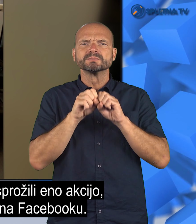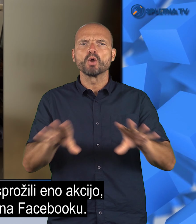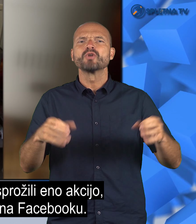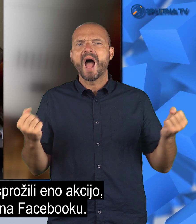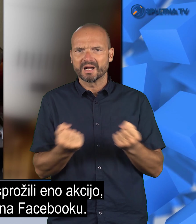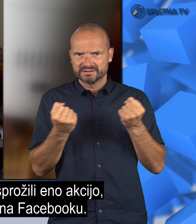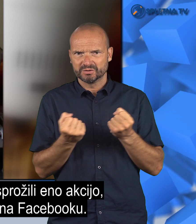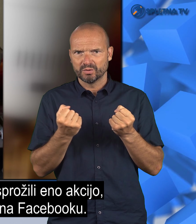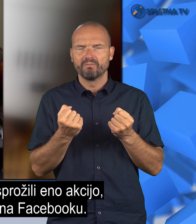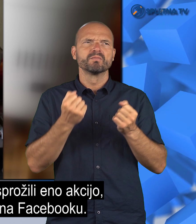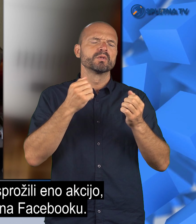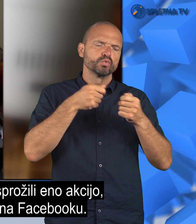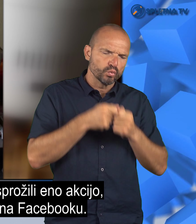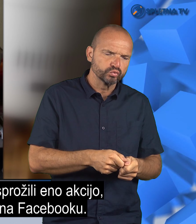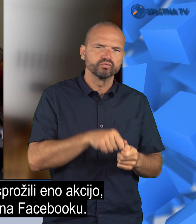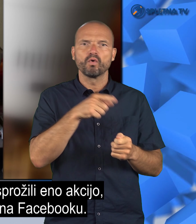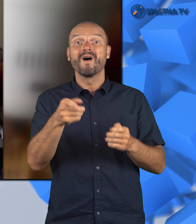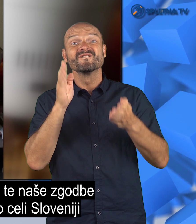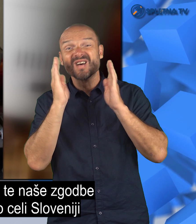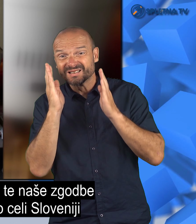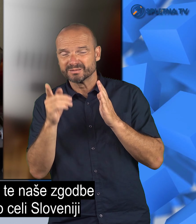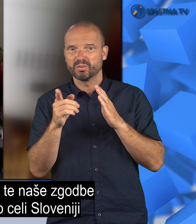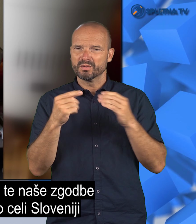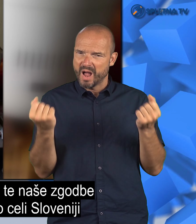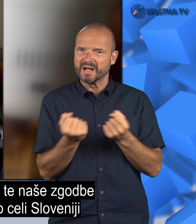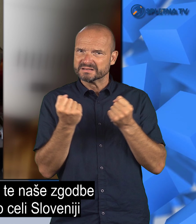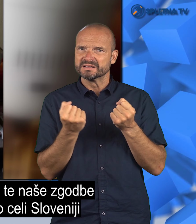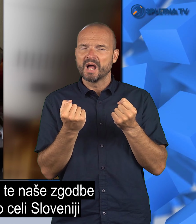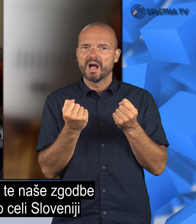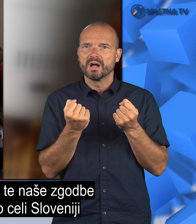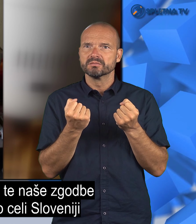akcijo, takoj v društvu, na Facebooku.